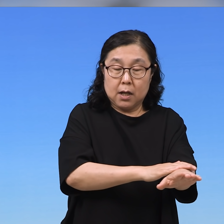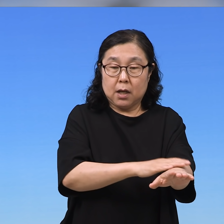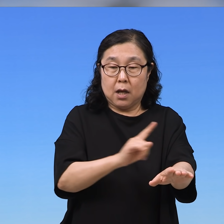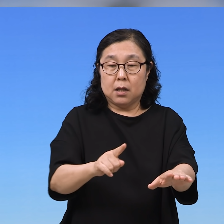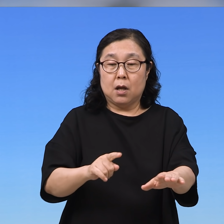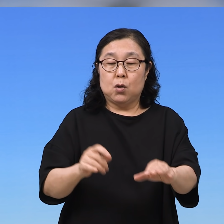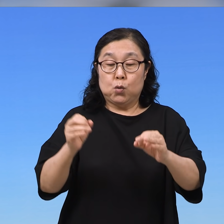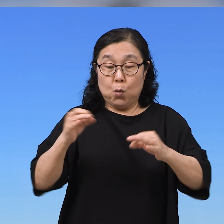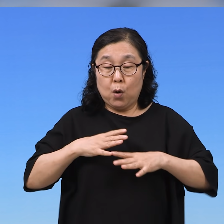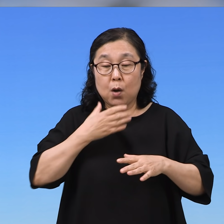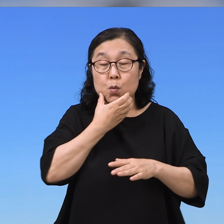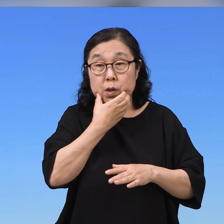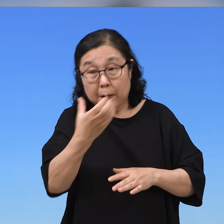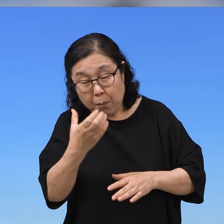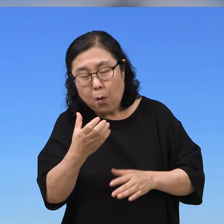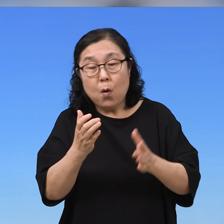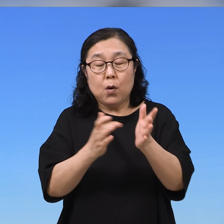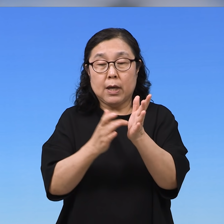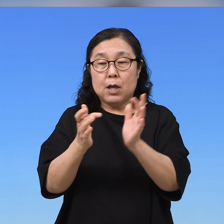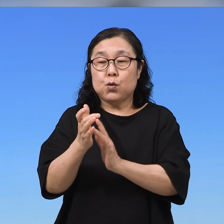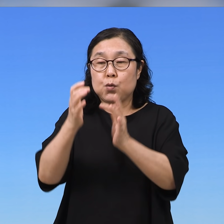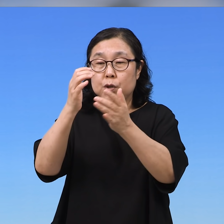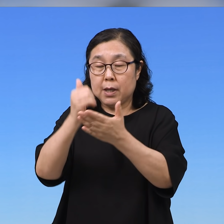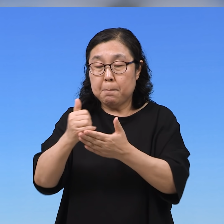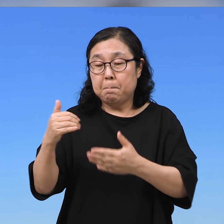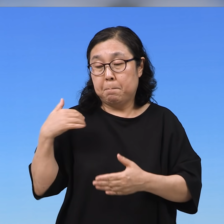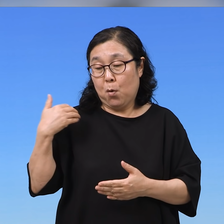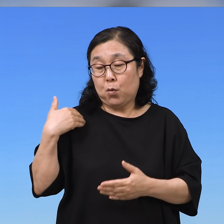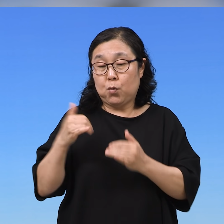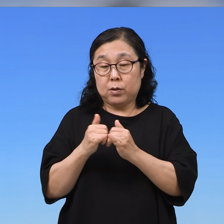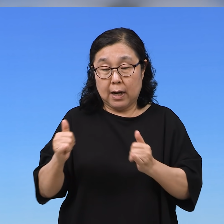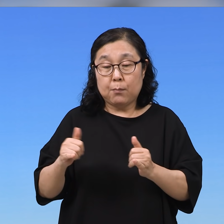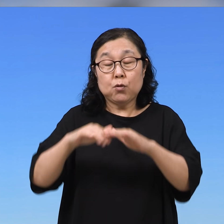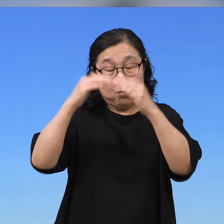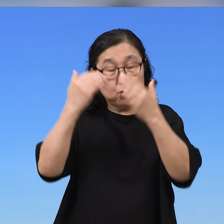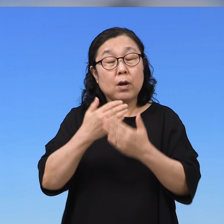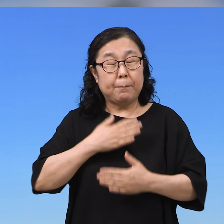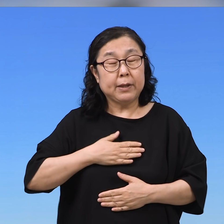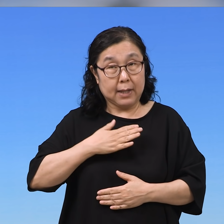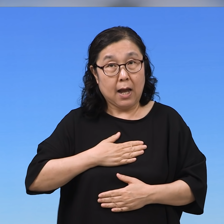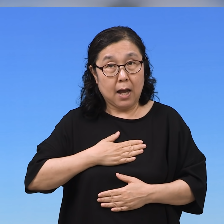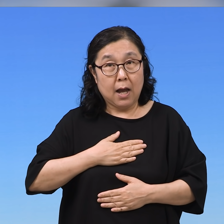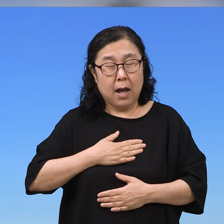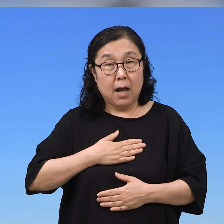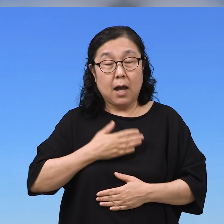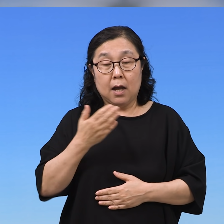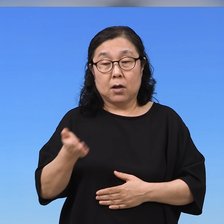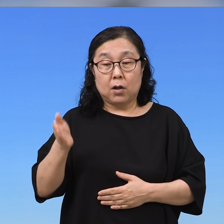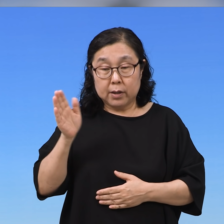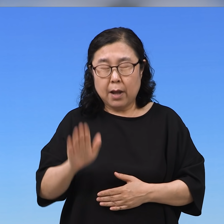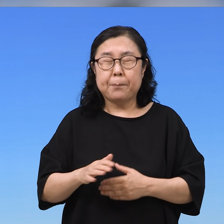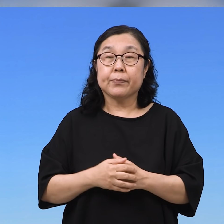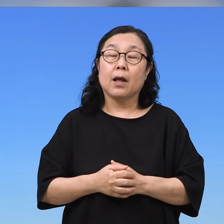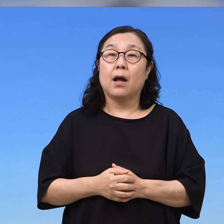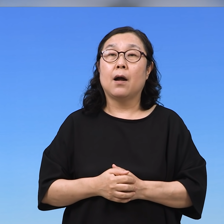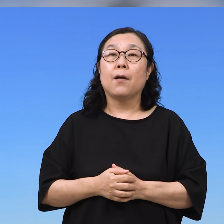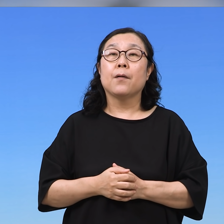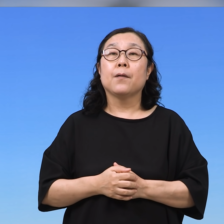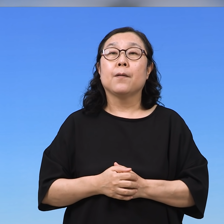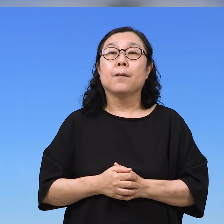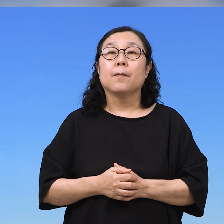양보는 예수 안 믿는 사람도 다 알아요. 뭐 양보의 그 대명사가 이거 아닙니까? 거의 뭐